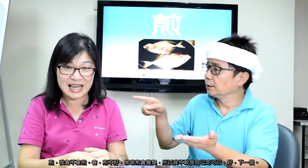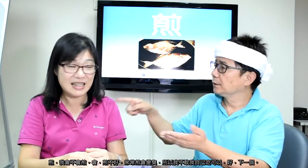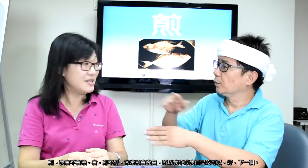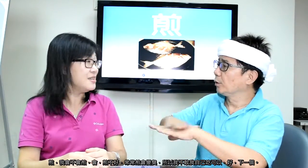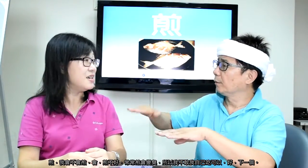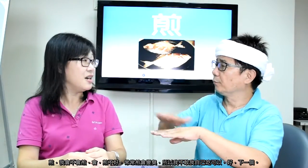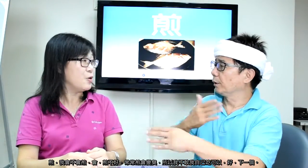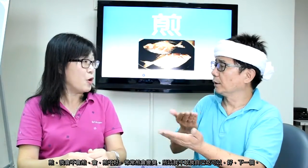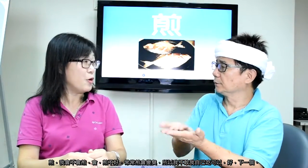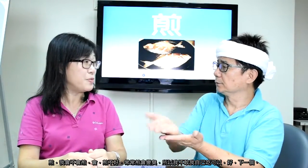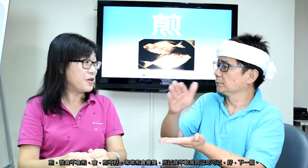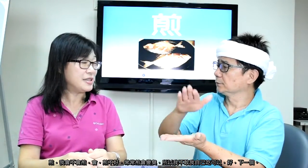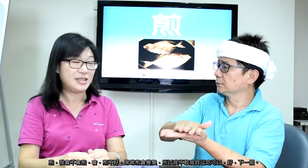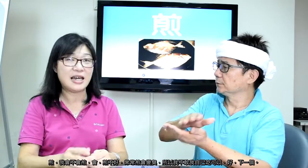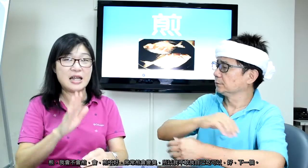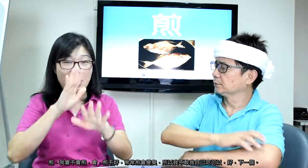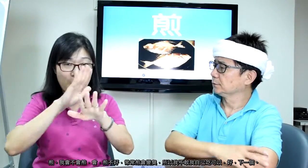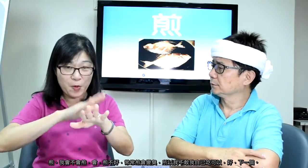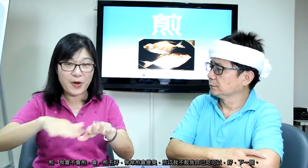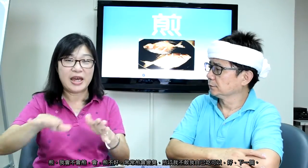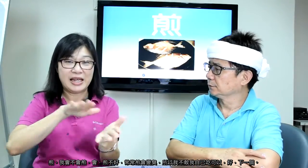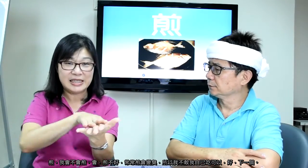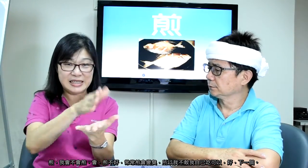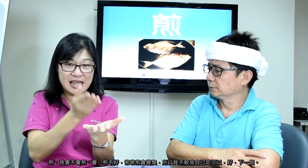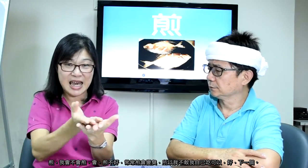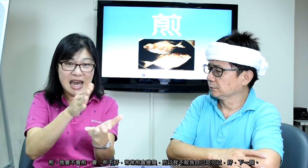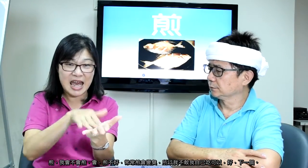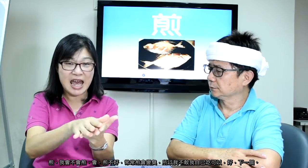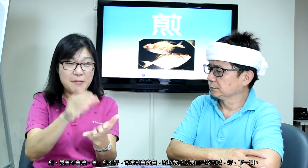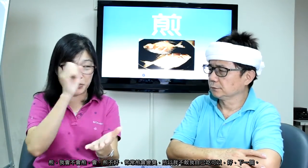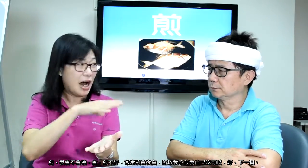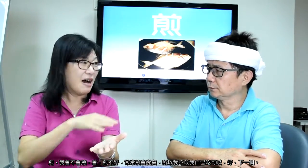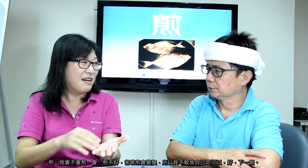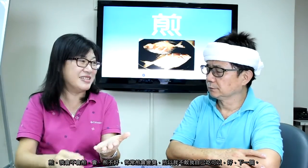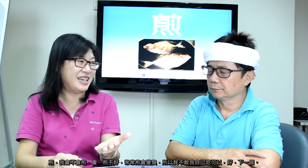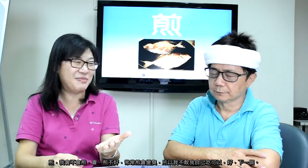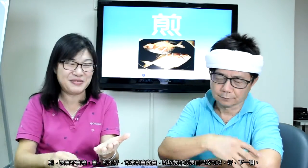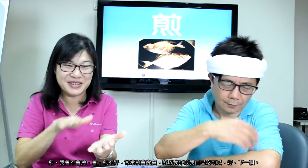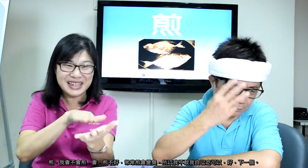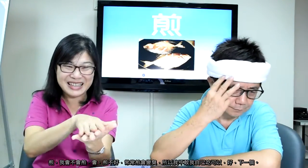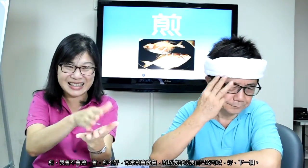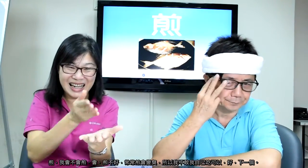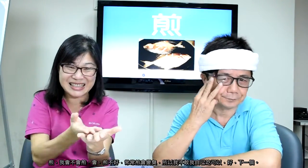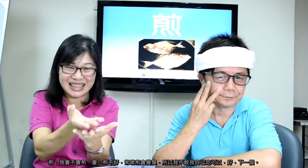煎。我会不会煎？会，煎不好，煎不常常